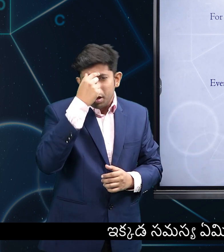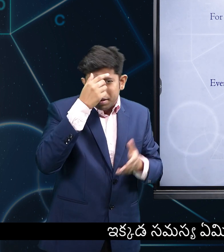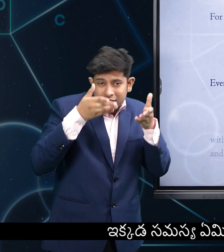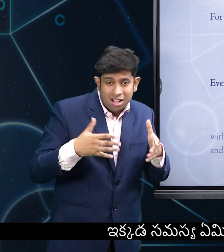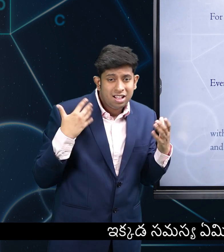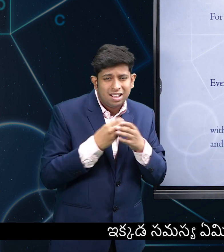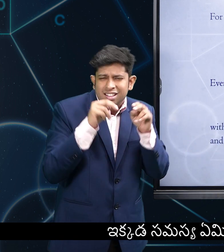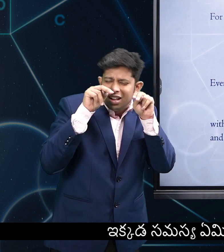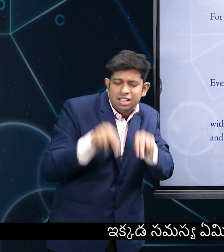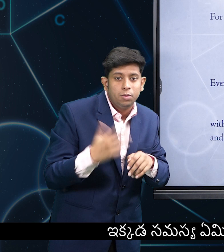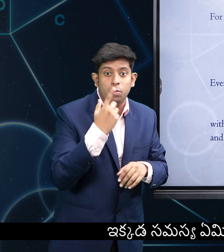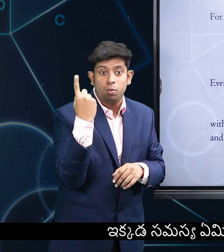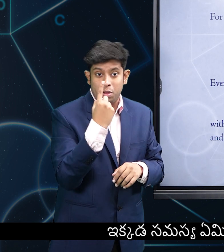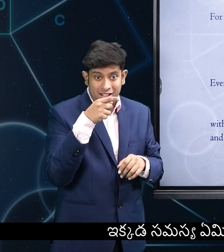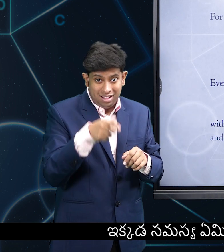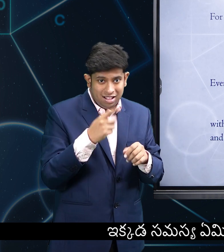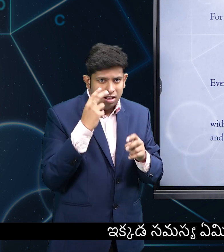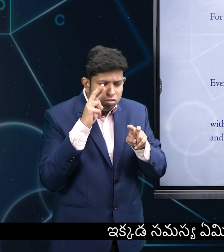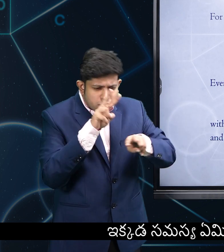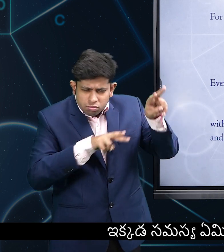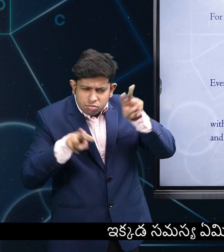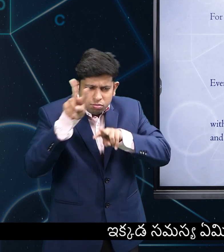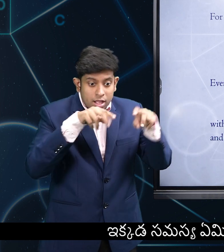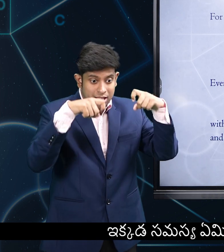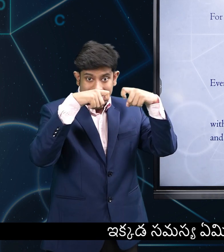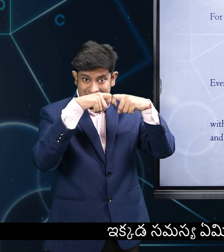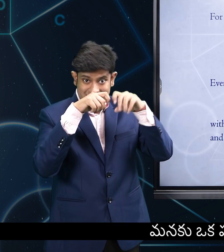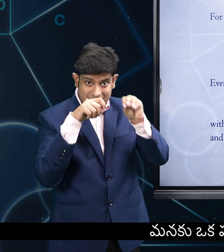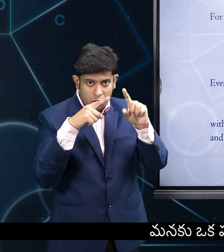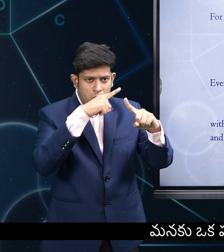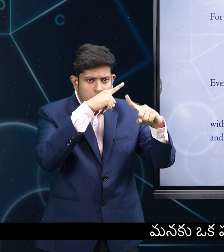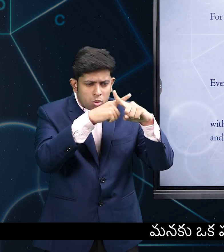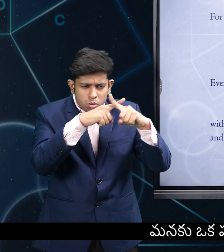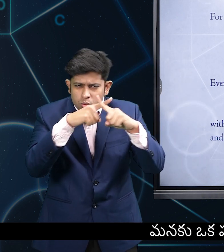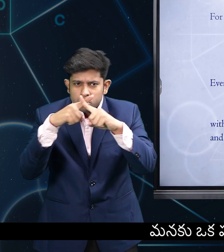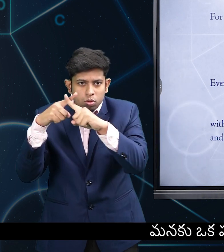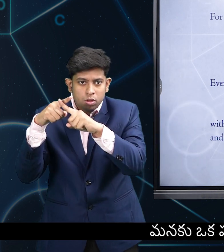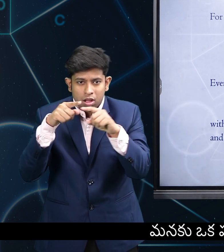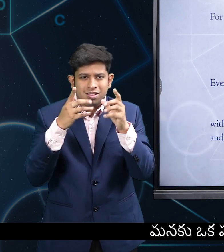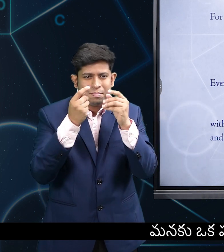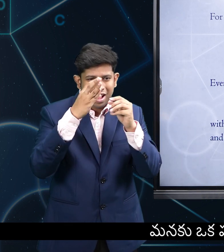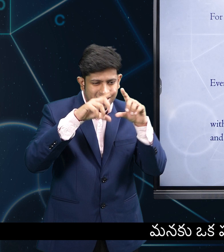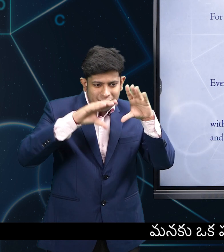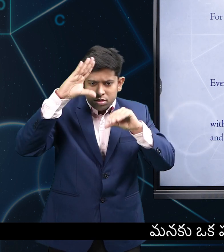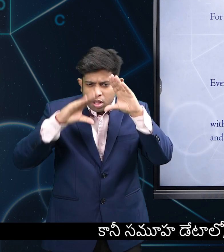ఇక్కడ సమస్య ఏమిటంటే ఫ్రీక్వెన్సీ fతో గుణించడానికి మనకు ఒక పరిశీలన x మాత్రమే అవసరం.